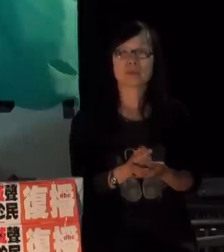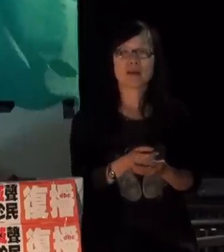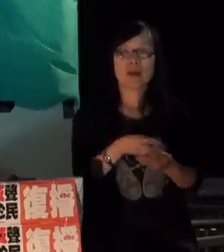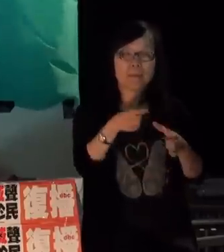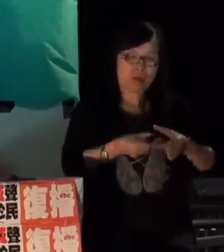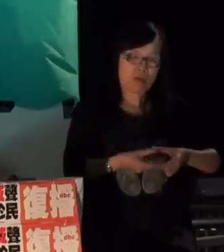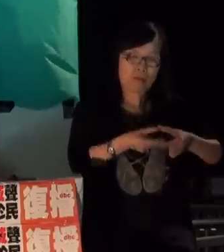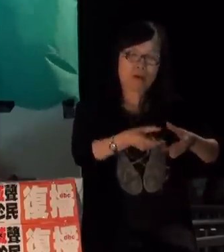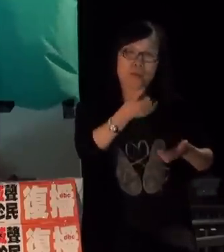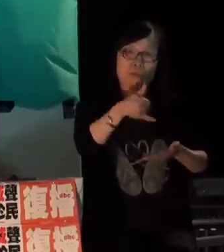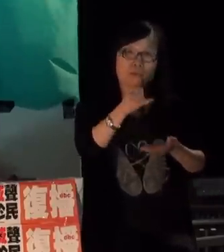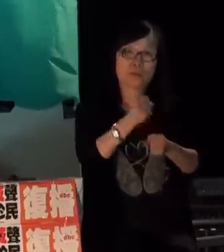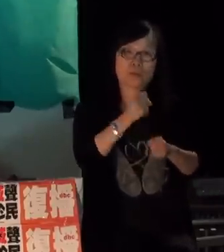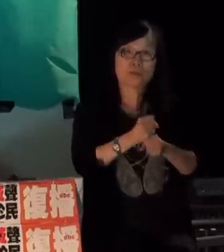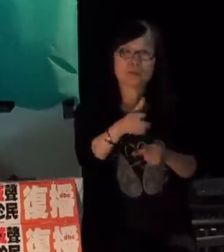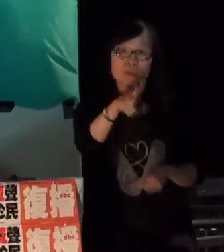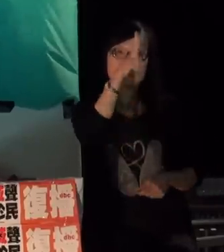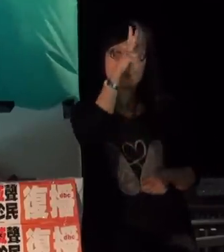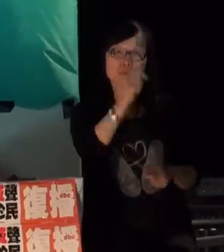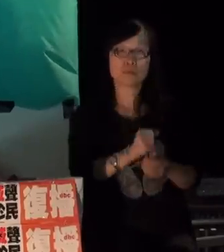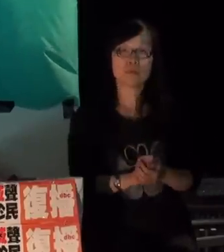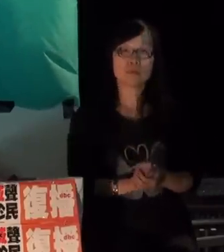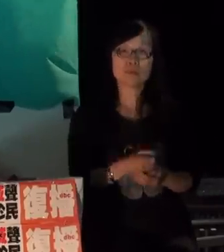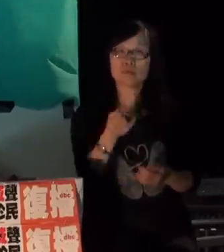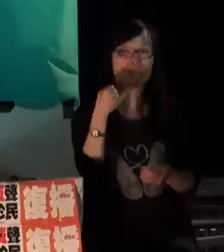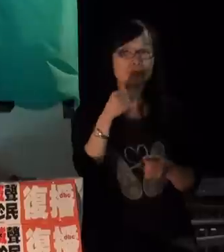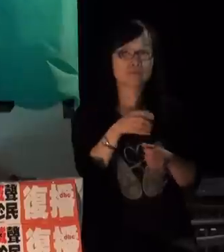牌照俾佢做嘅嘢，政府。就算係唔